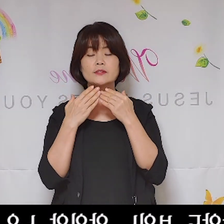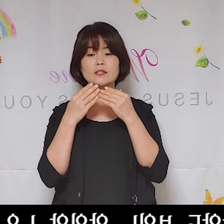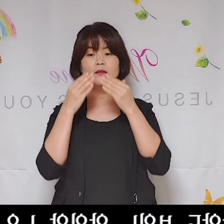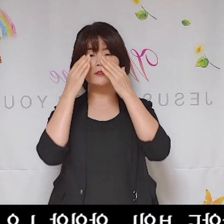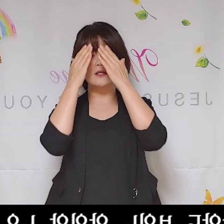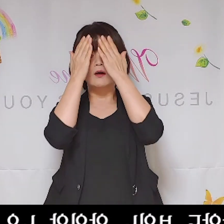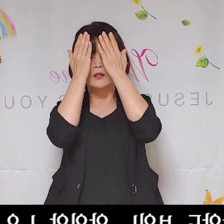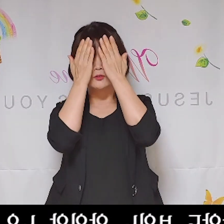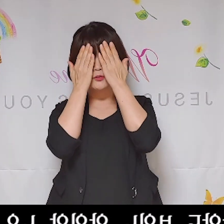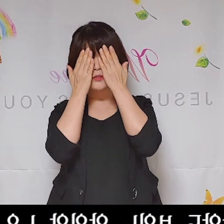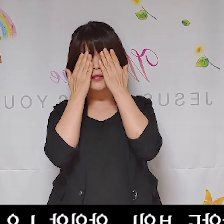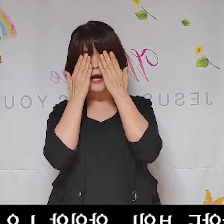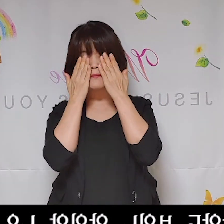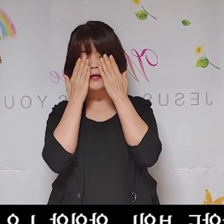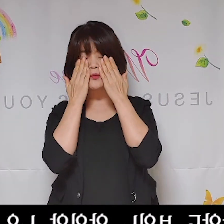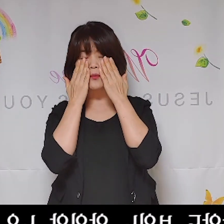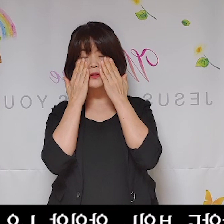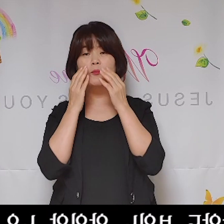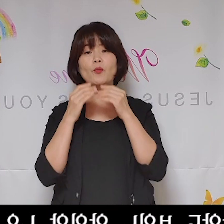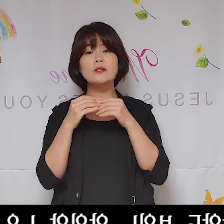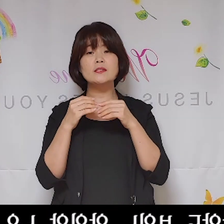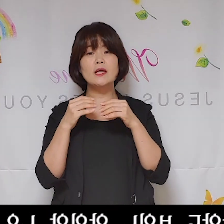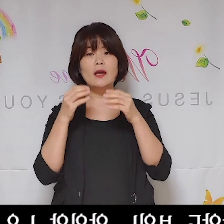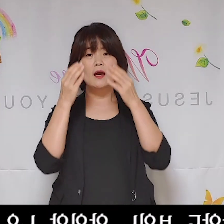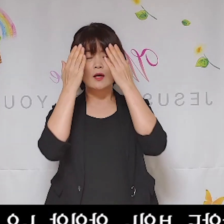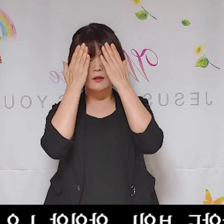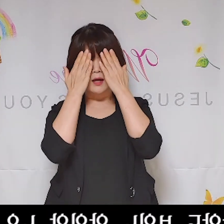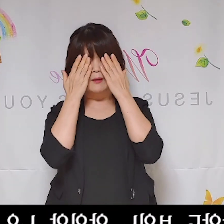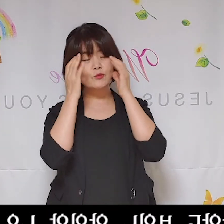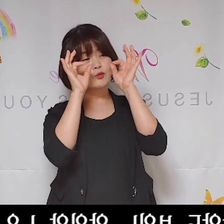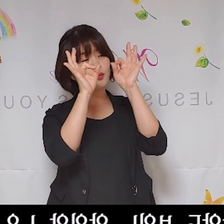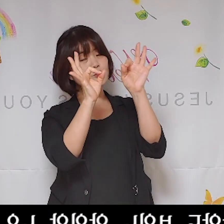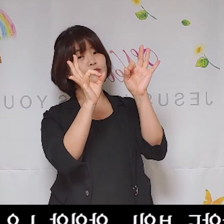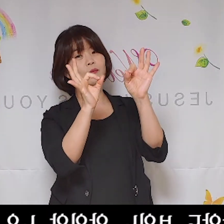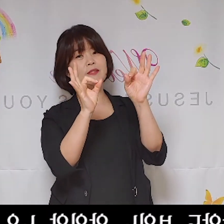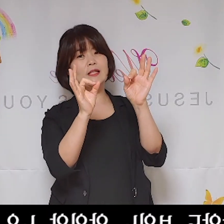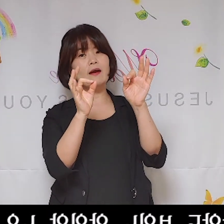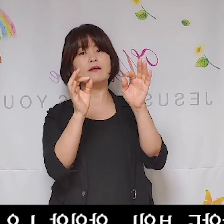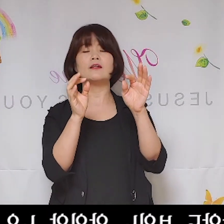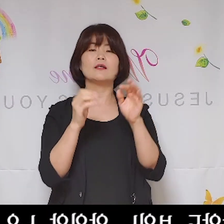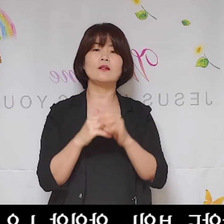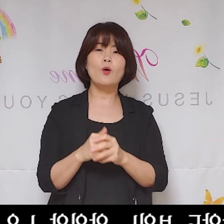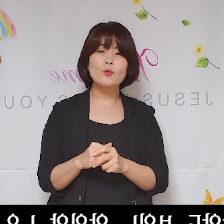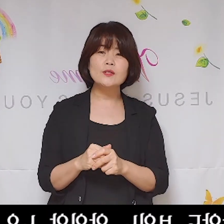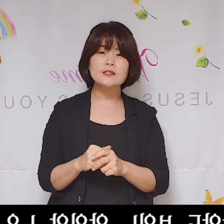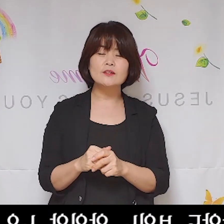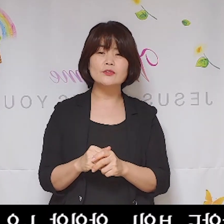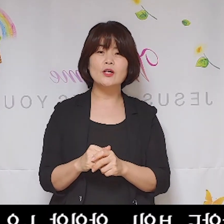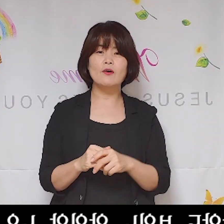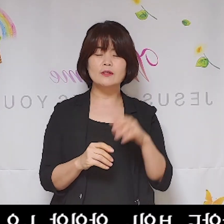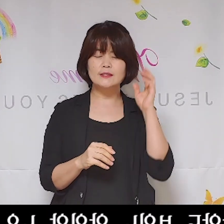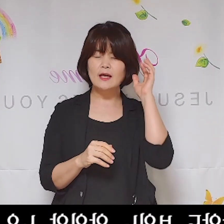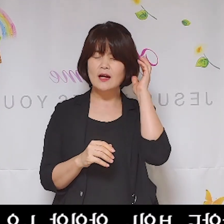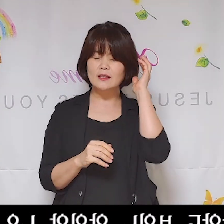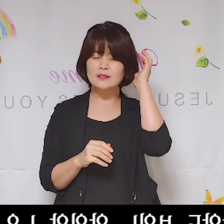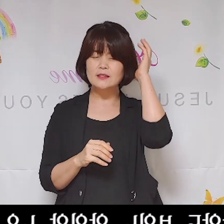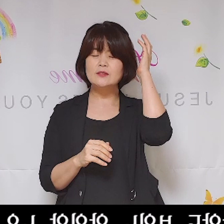되거든요. 그래서 눈을 감아도 근데 보이는 게 감고 볼 수는 없잖아요. 그러니까 떠올리는 거죠. 이렇게 생각이 그리운